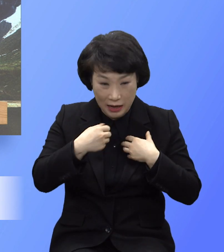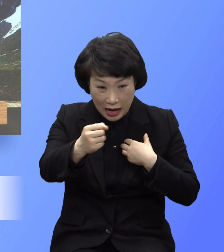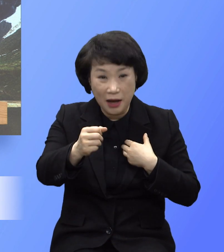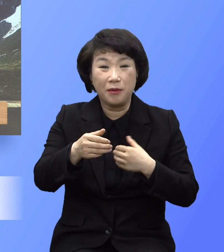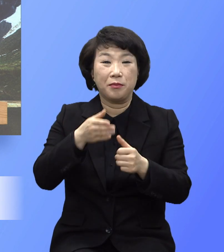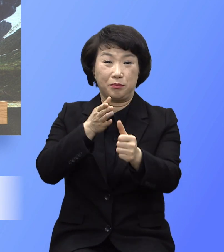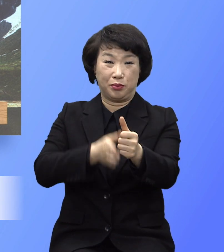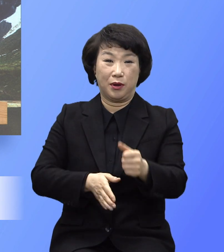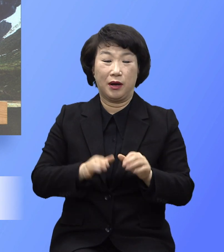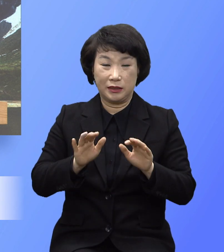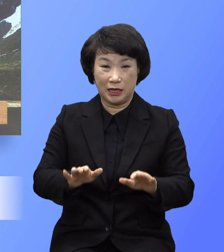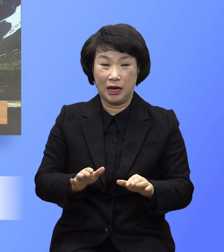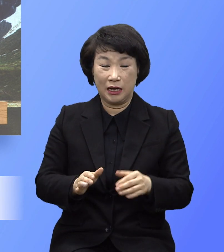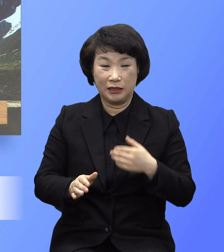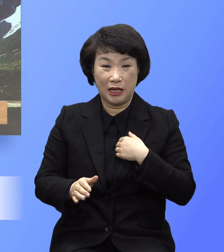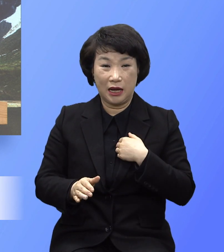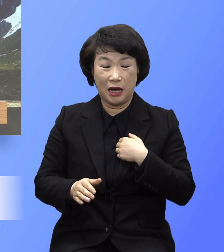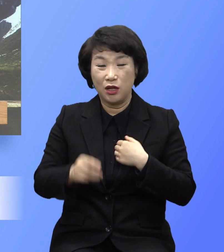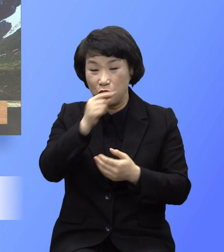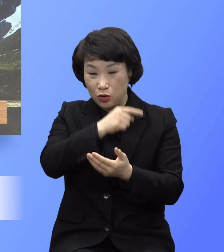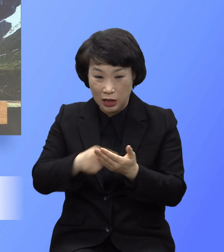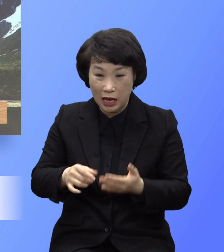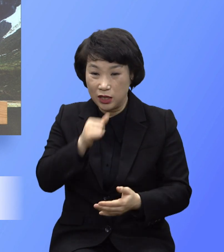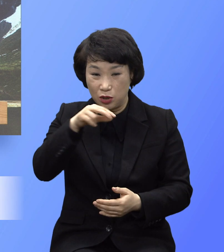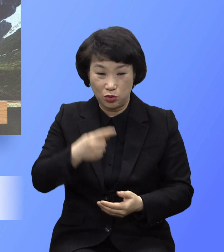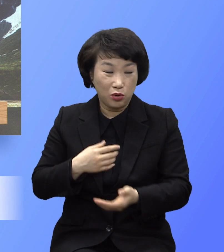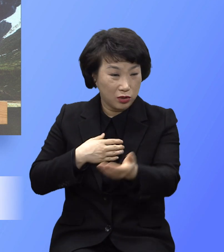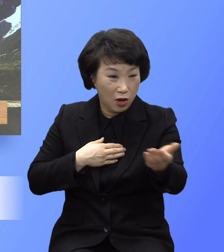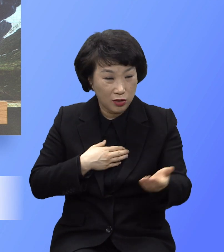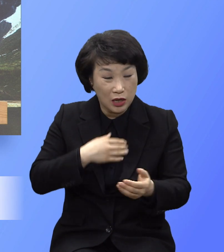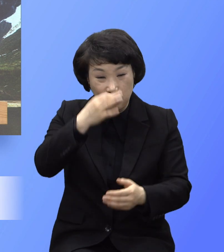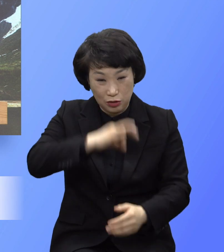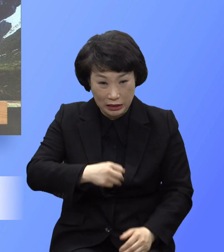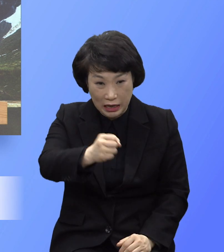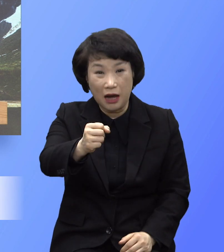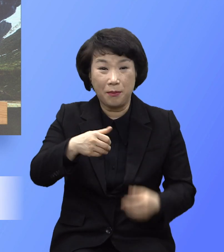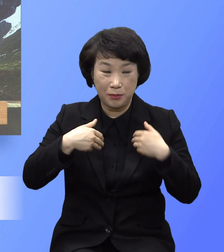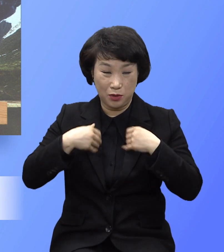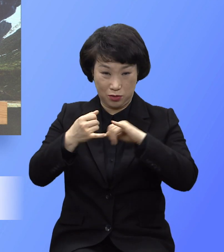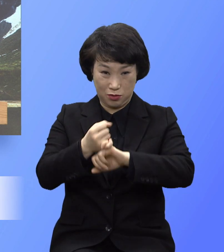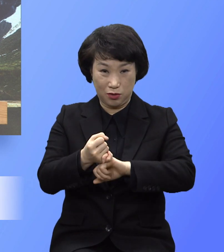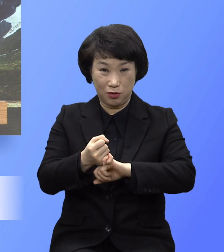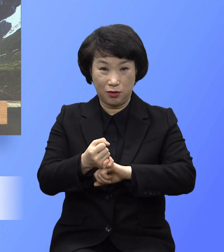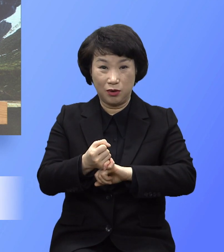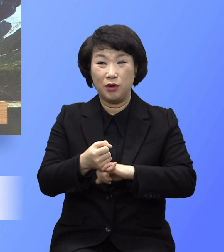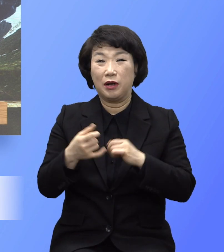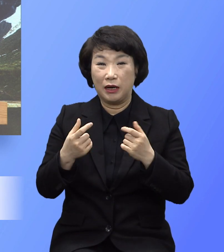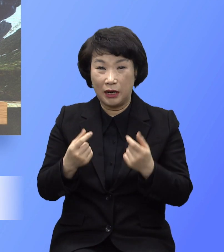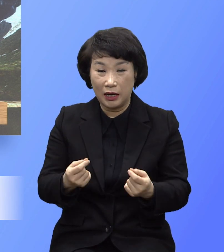돼야 돼. 내가 손해볼지라도 너만은 유익이 돼야 돼.